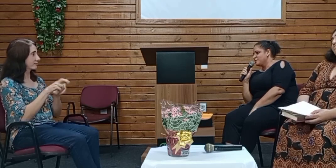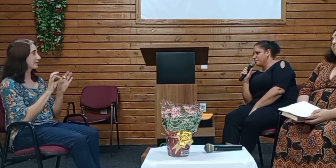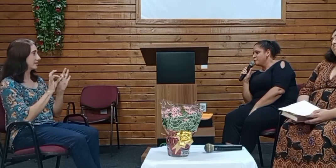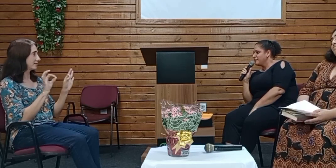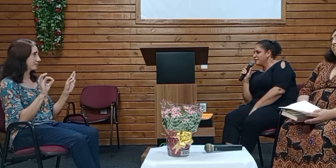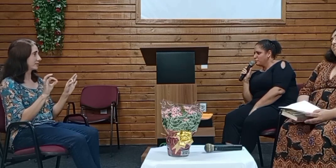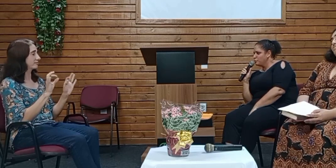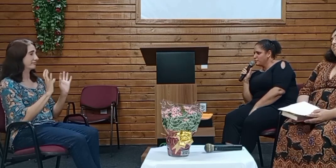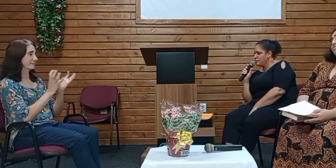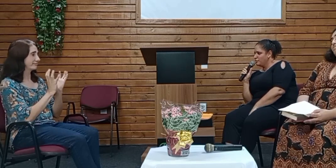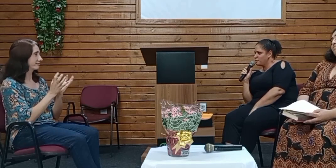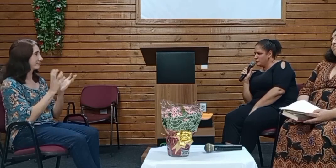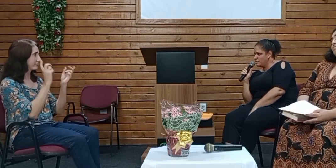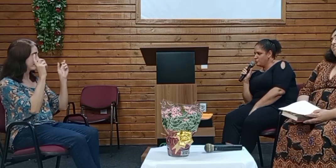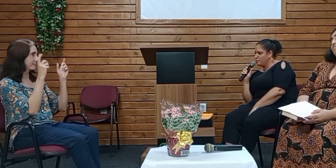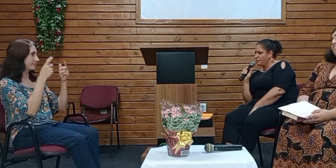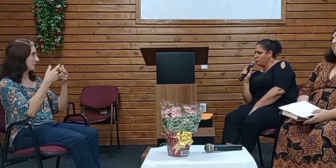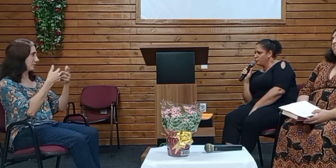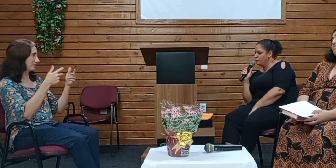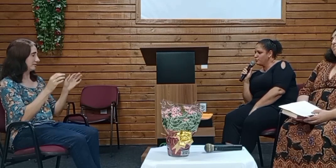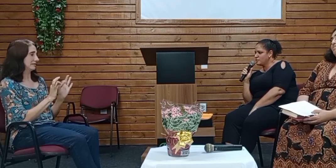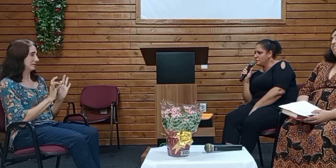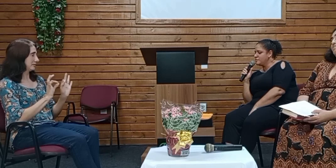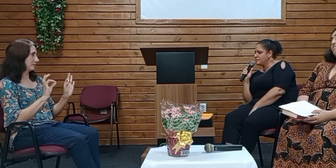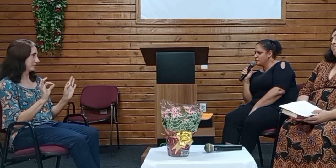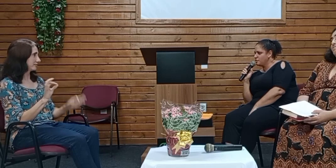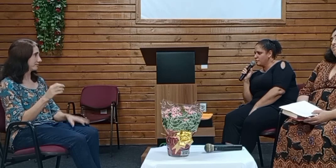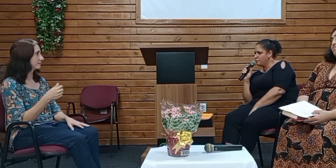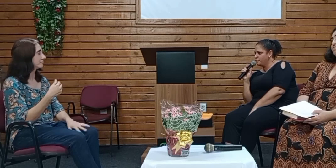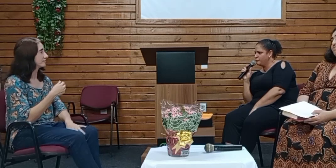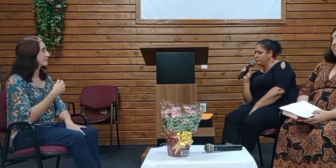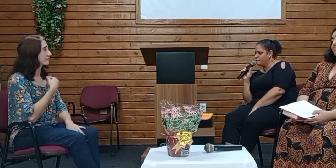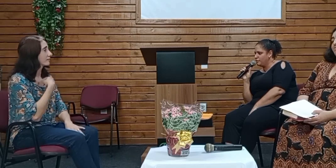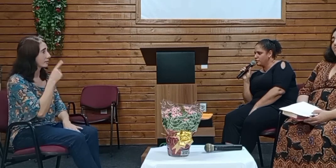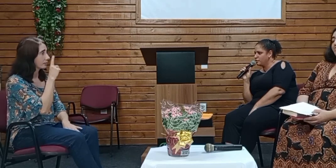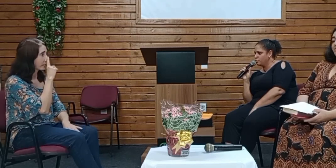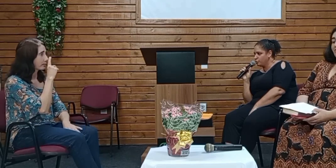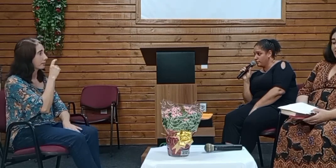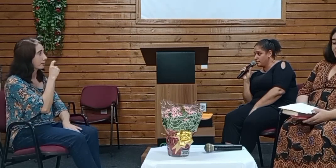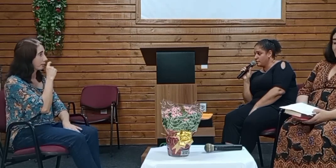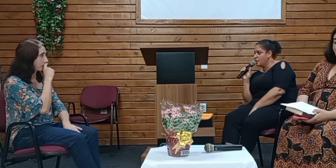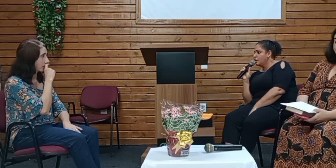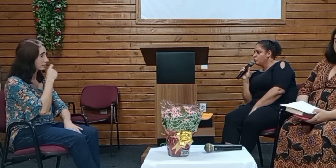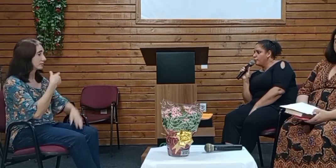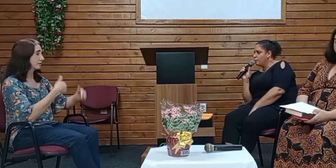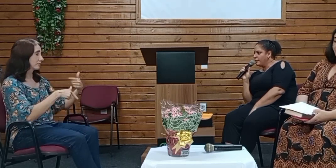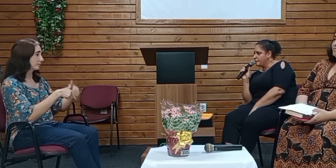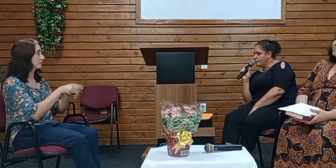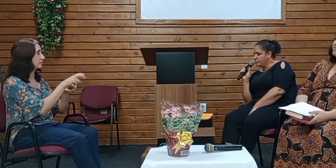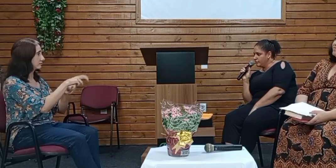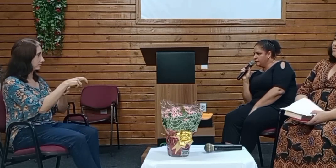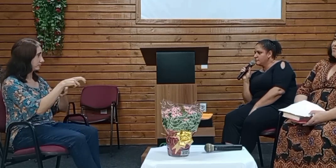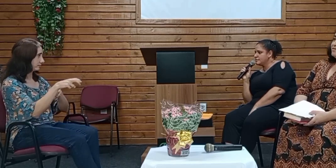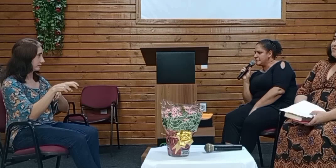Eu sempre morei lá na Borrússia, né, no sítio, né, tudo muito simples. A gente sempre foi uma família de agricultores. O meu pai e a